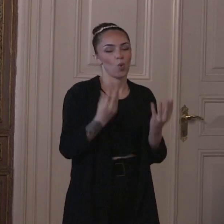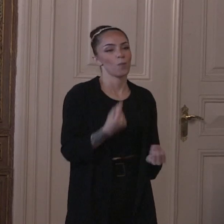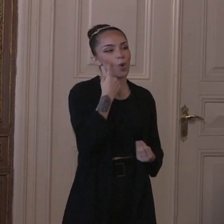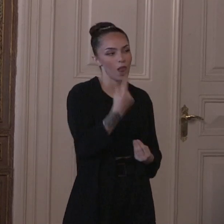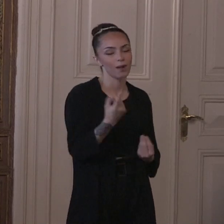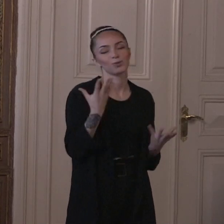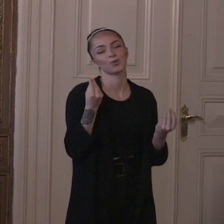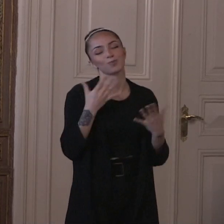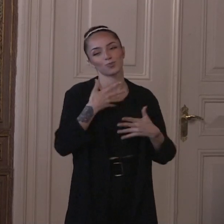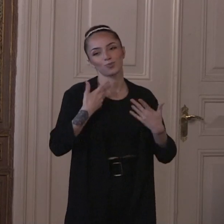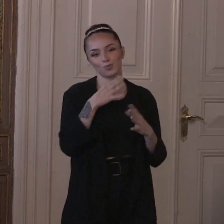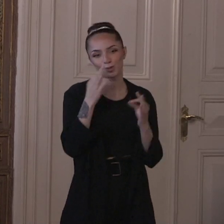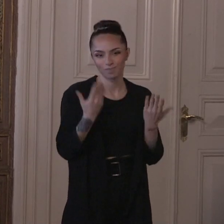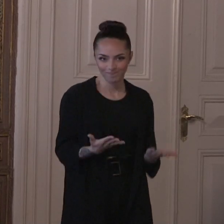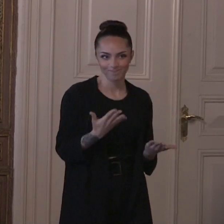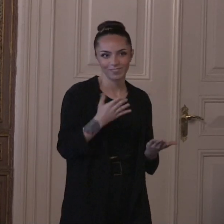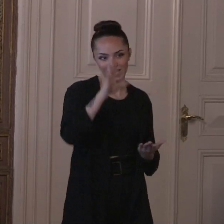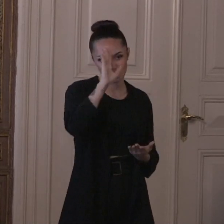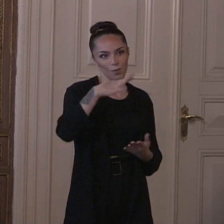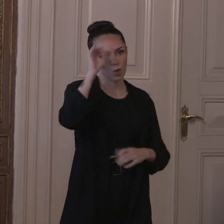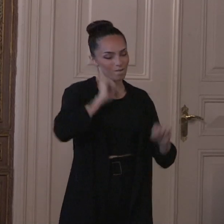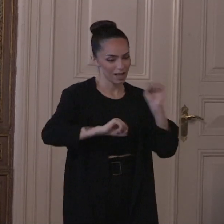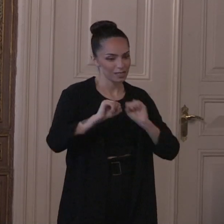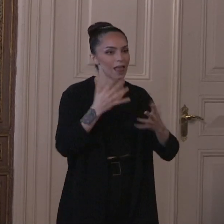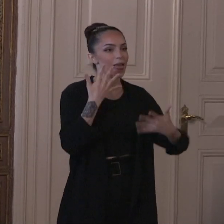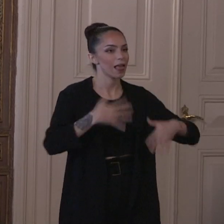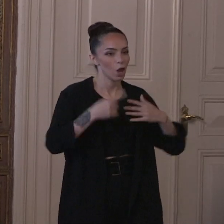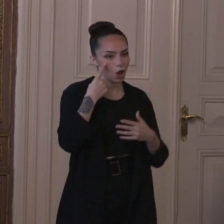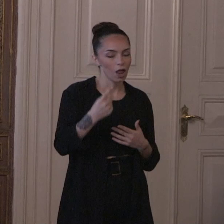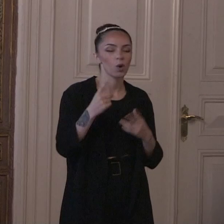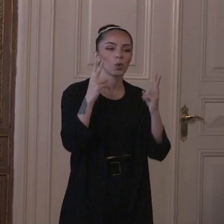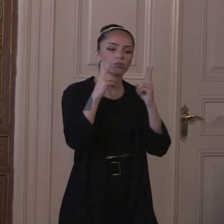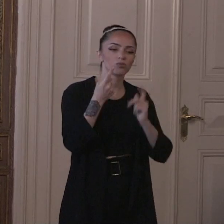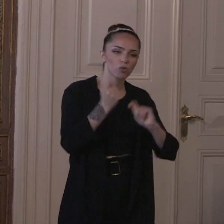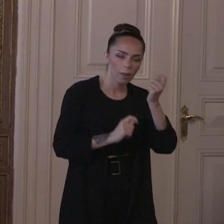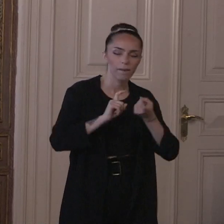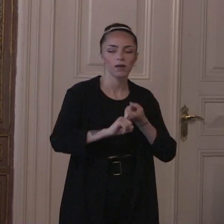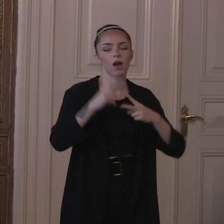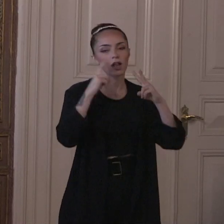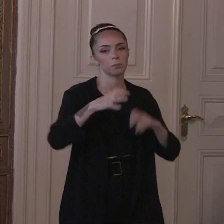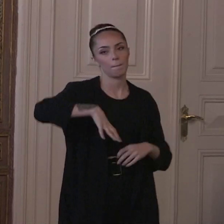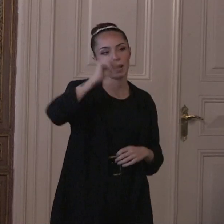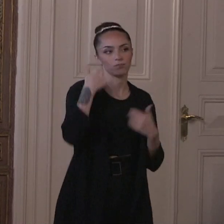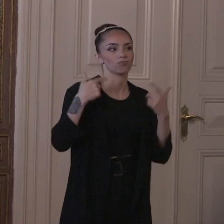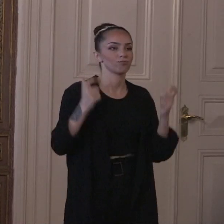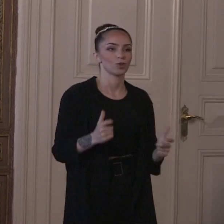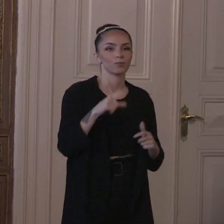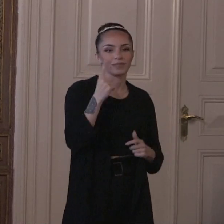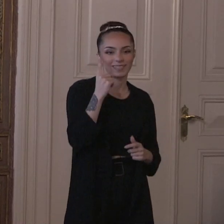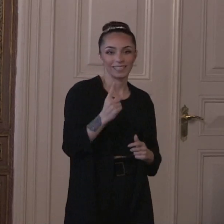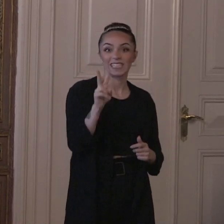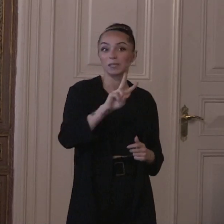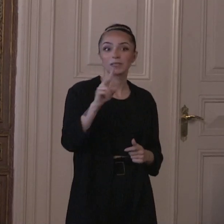çok mutluyum. İstanbul Üniversitesi Engelliler Uygulama ve Araştırma Merkezi'nin 20. yılında